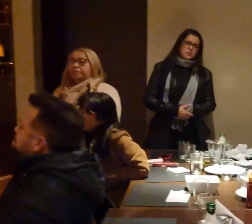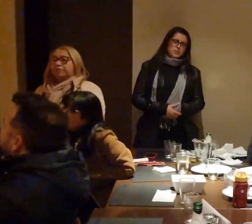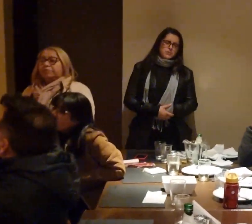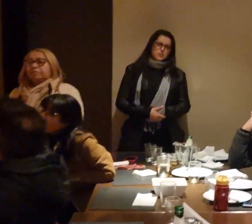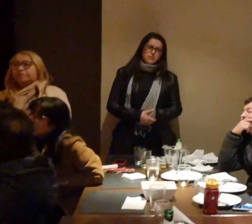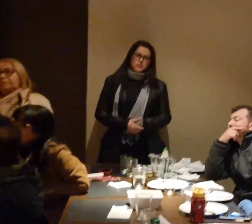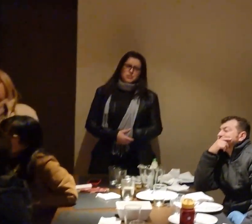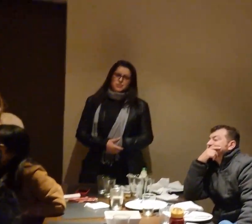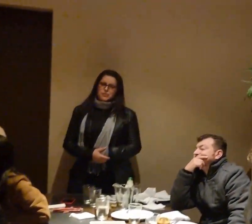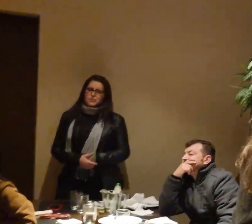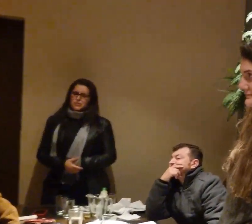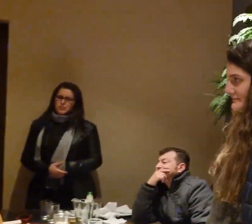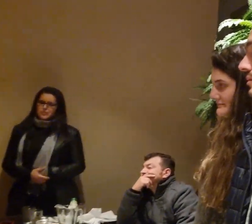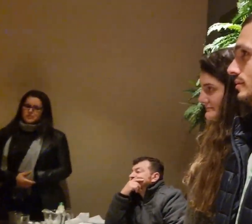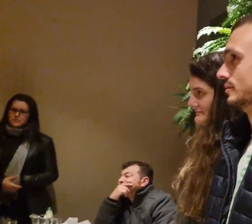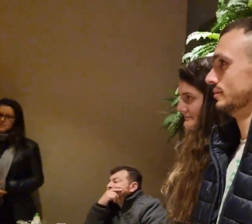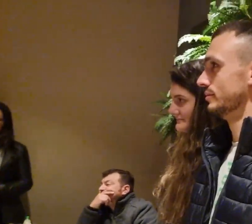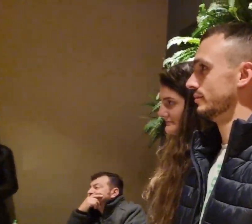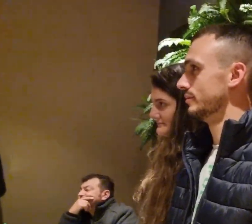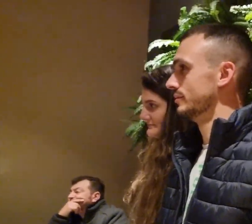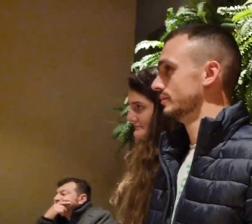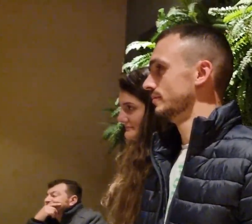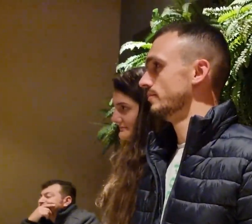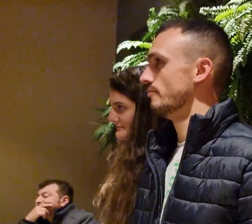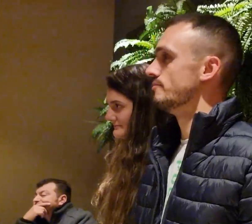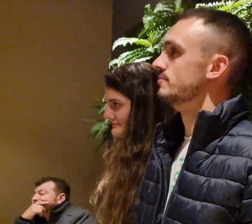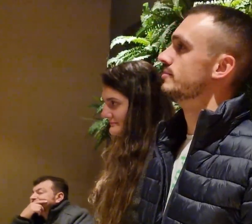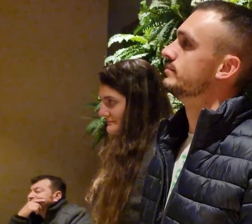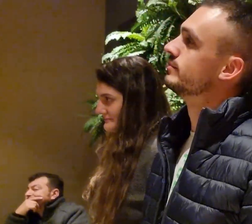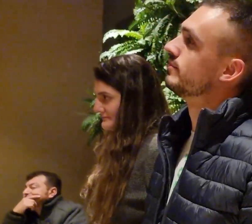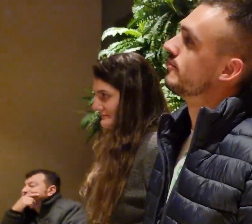Deus. Tu abraça minha falha